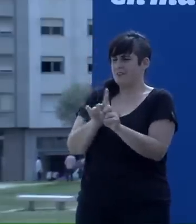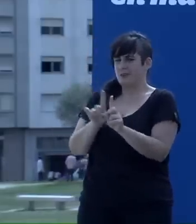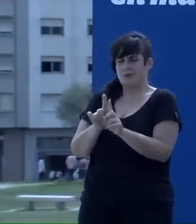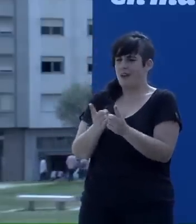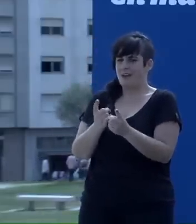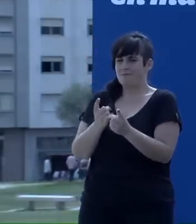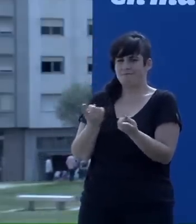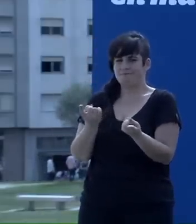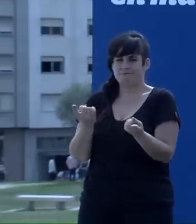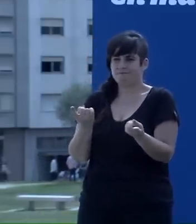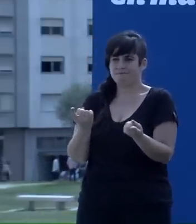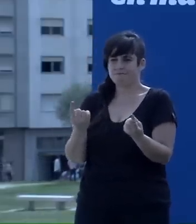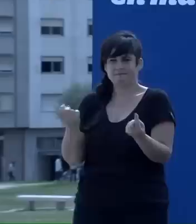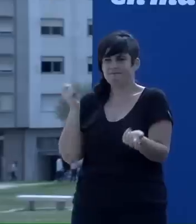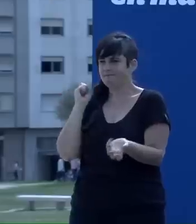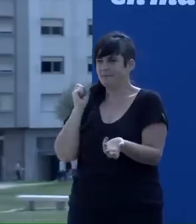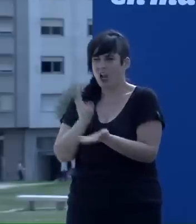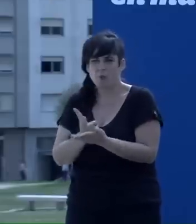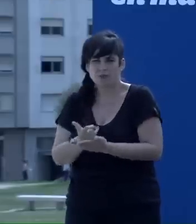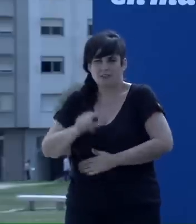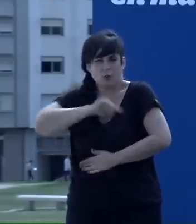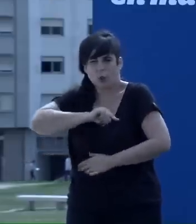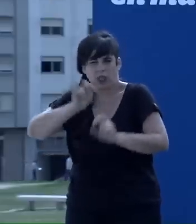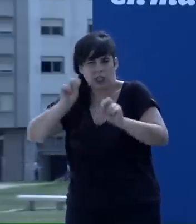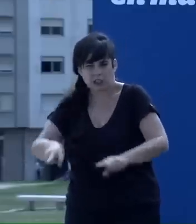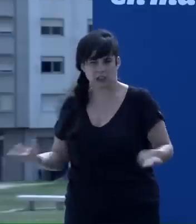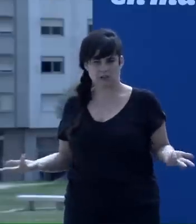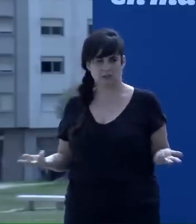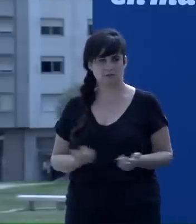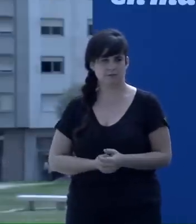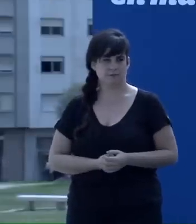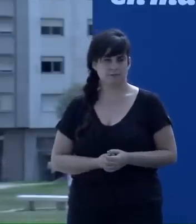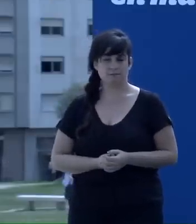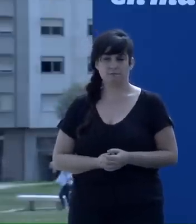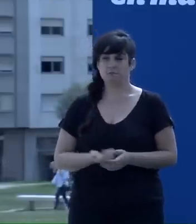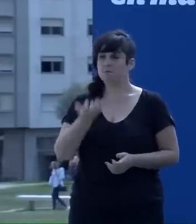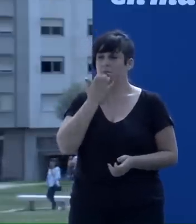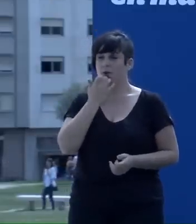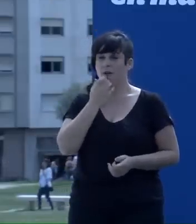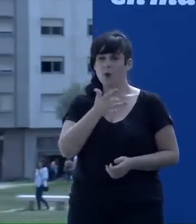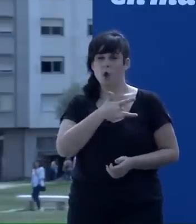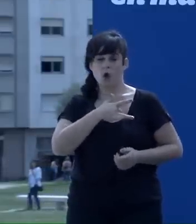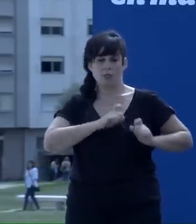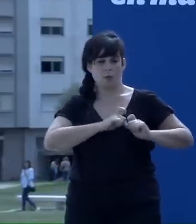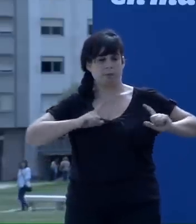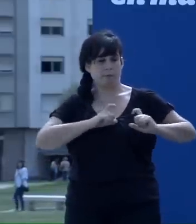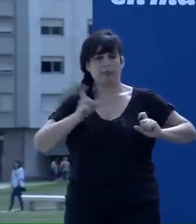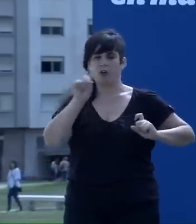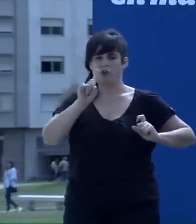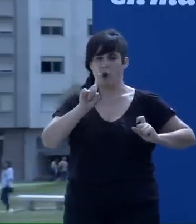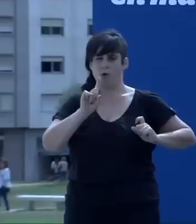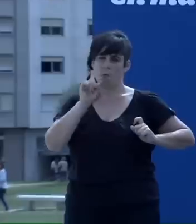o pulso sen conciencia. Se falaba de, en vez de un corazón latexando, ladrillos.